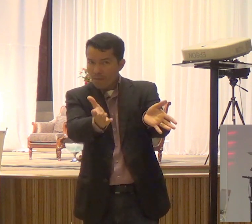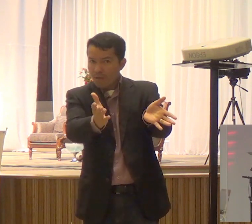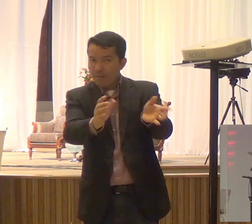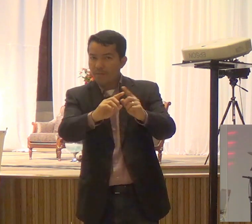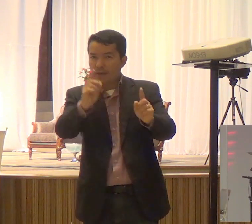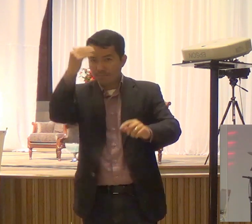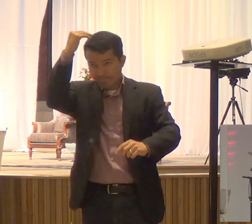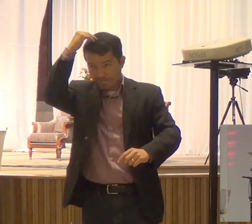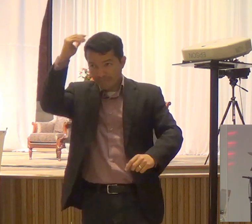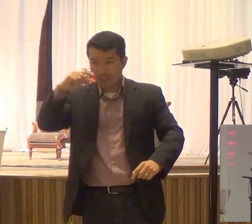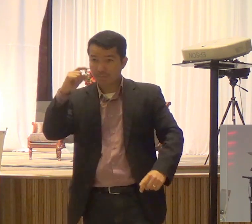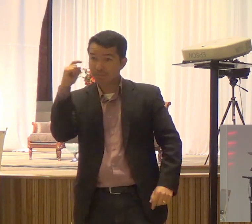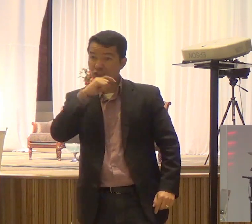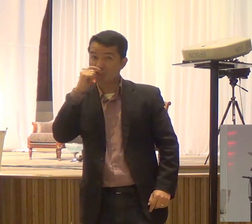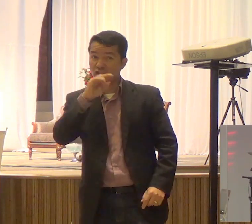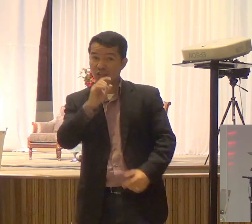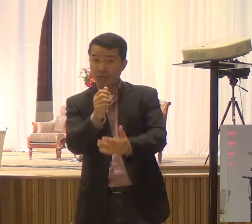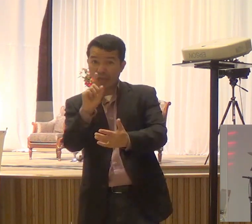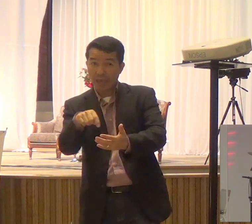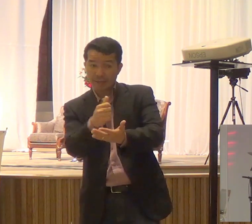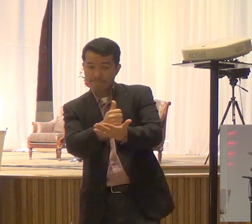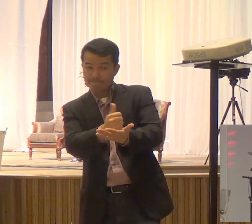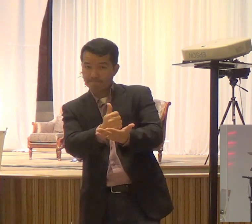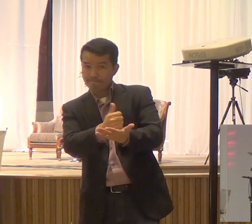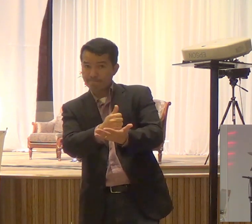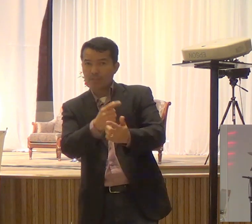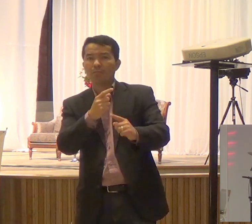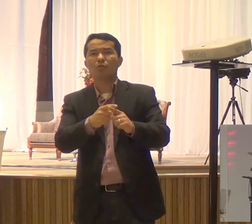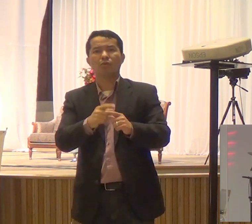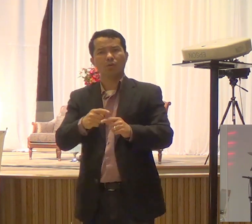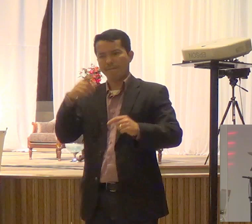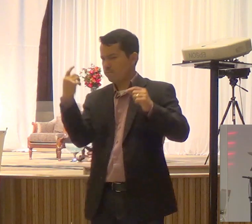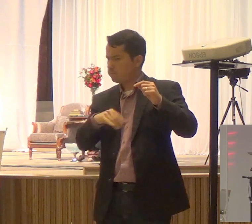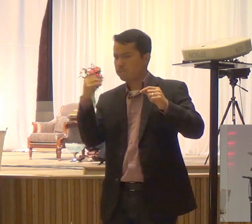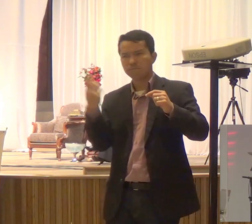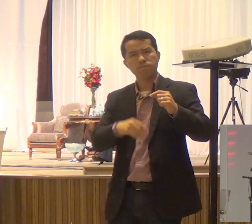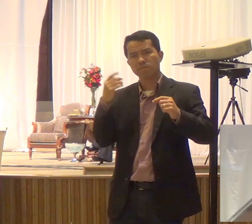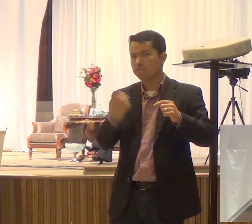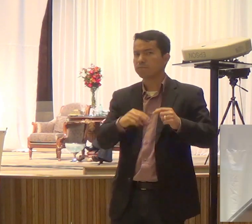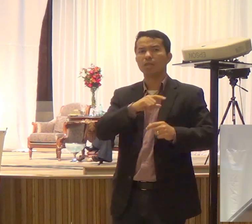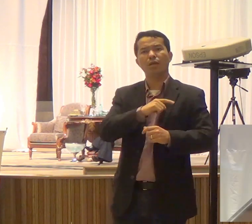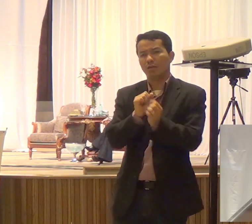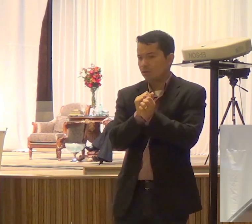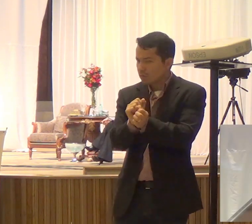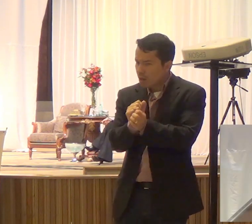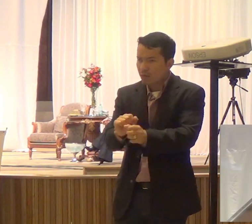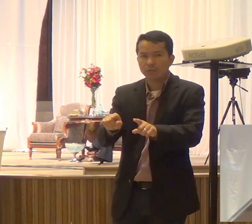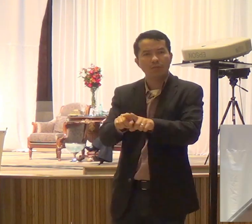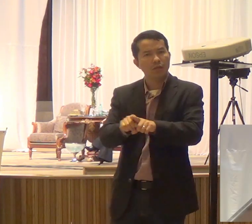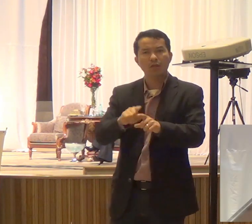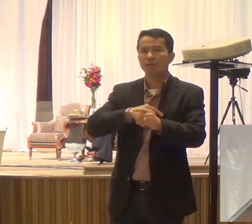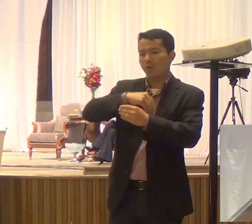O povo de Deus agora tinha que andar num lugar e ver se isso não acontece com a gente também. Um lugar